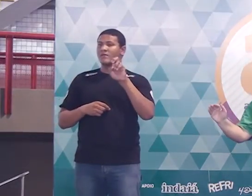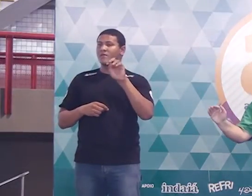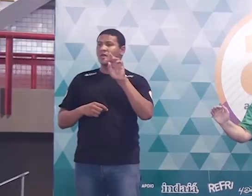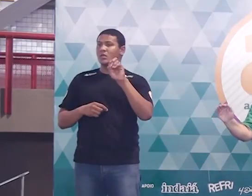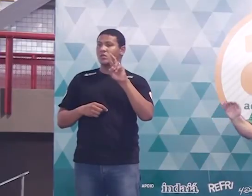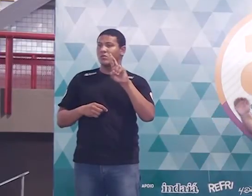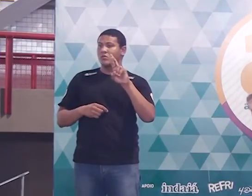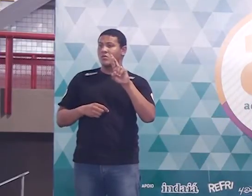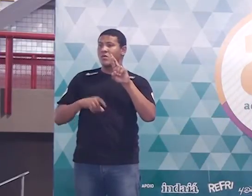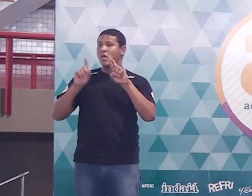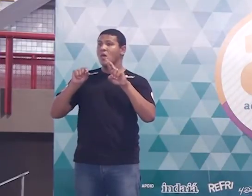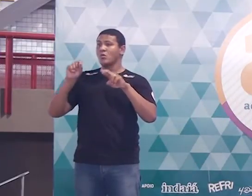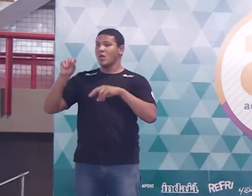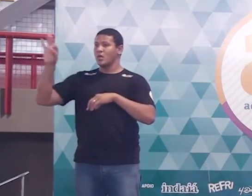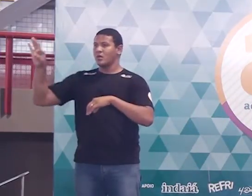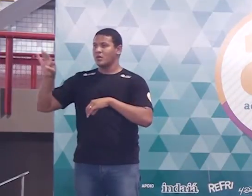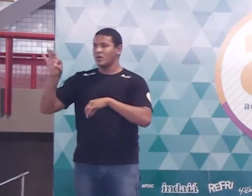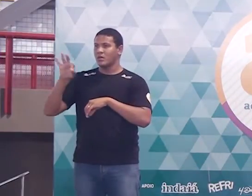quem faz a